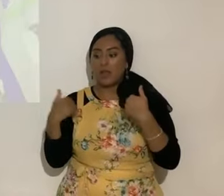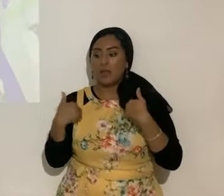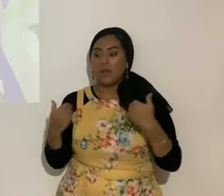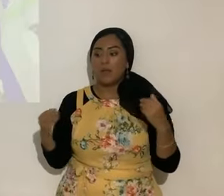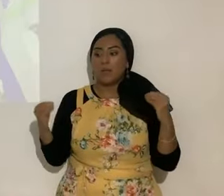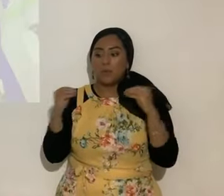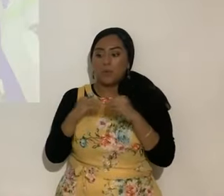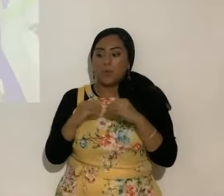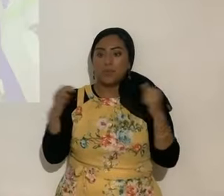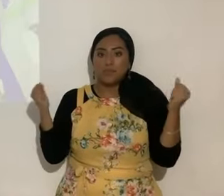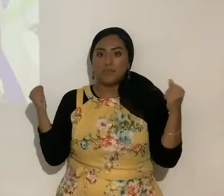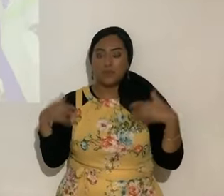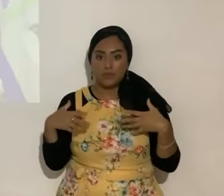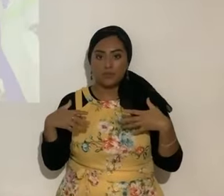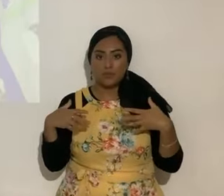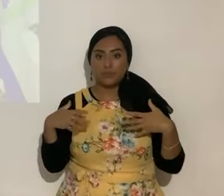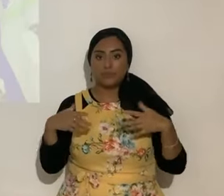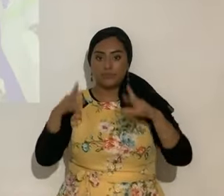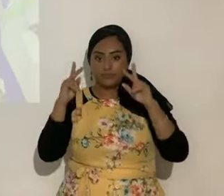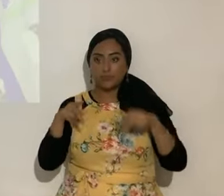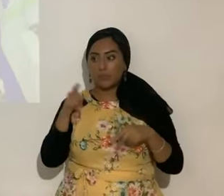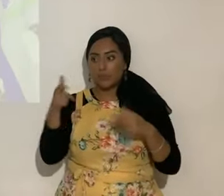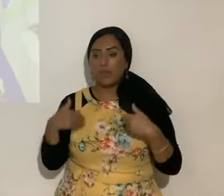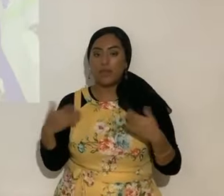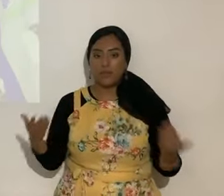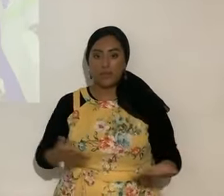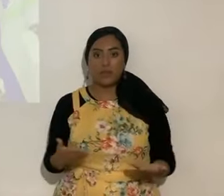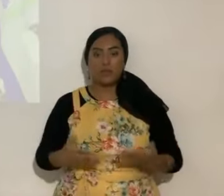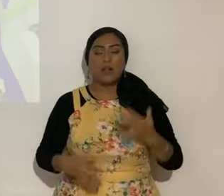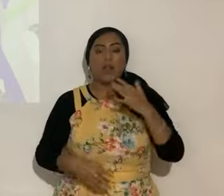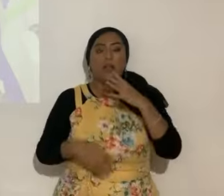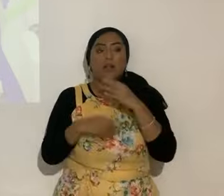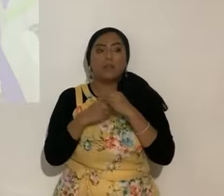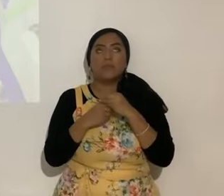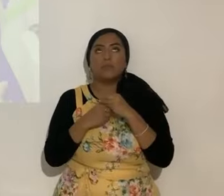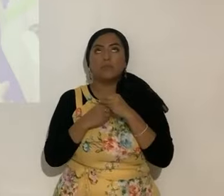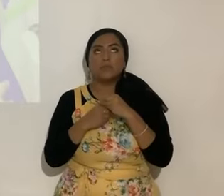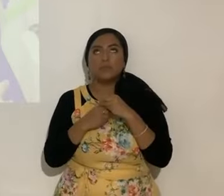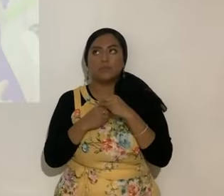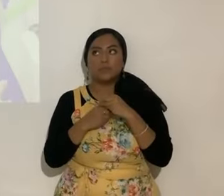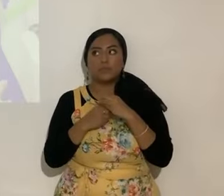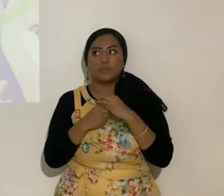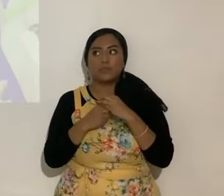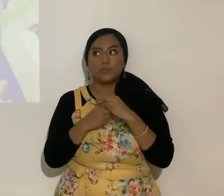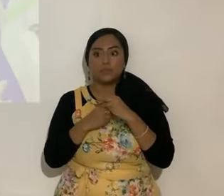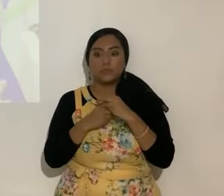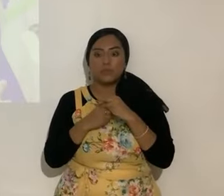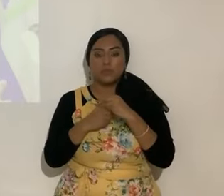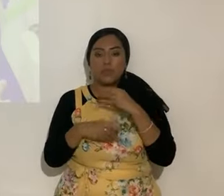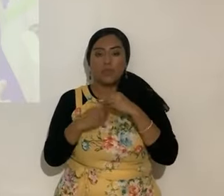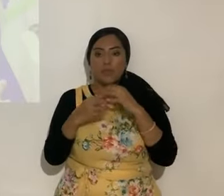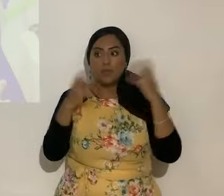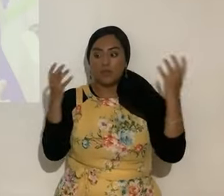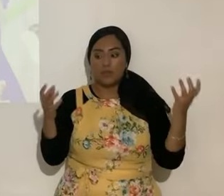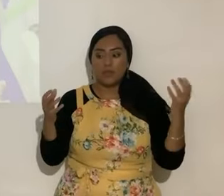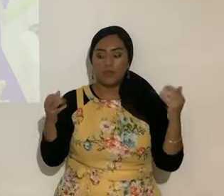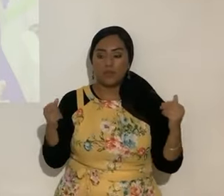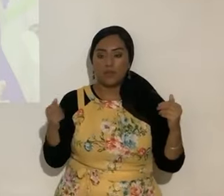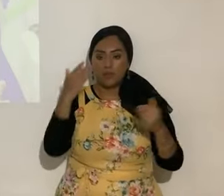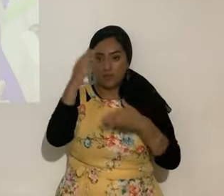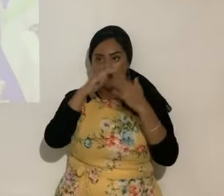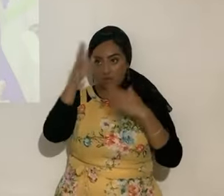pavor, del que tiene aquí, se aumenta, no podría decirles, a cuánto, pero el Eterno,